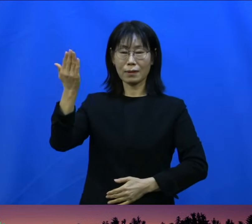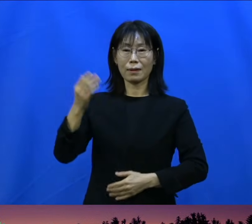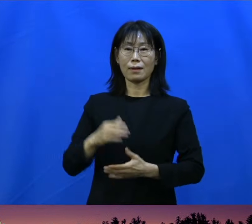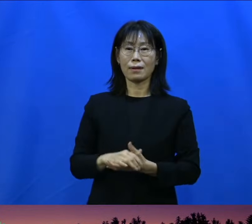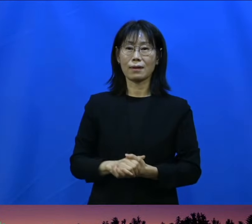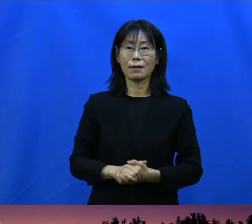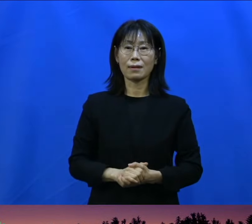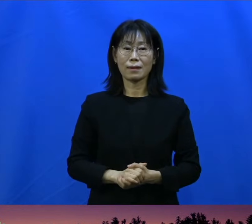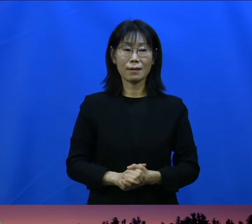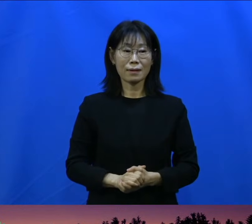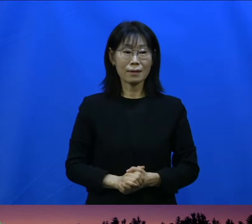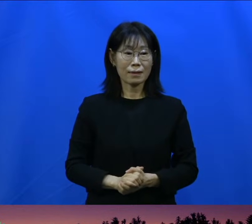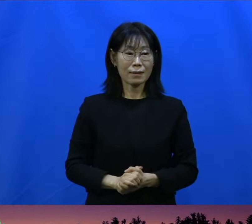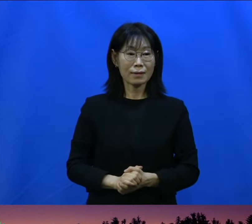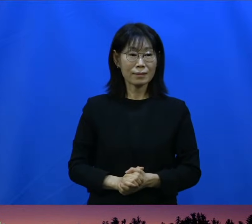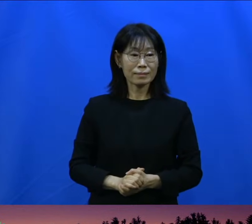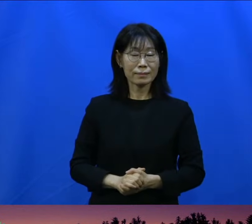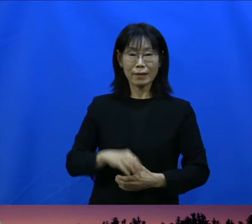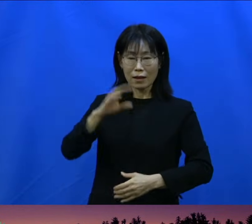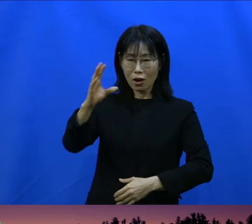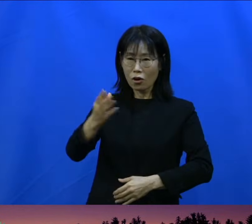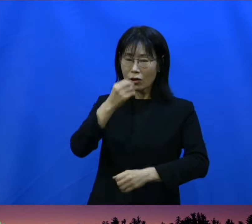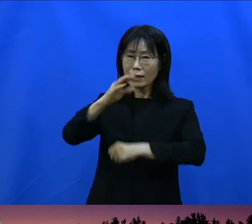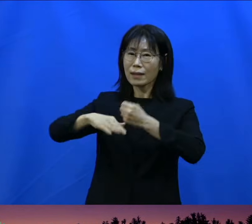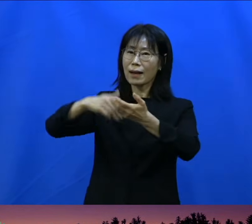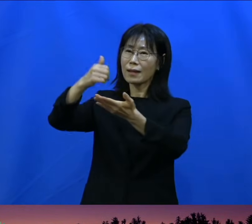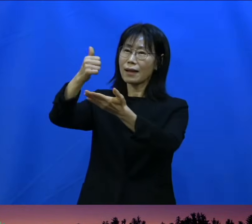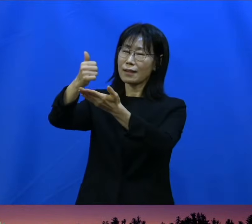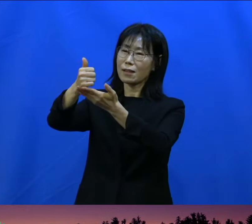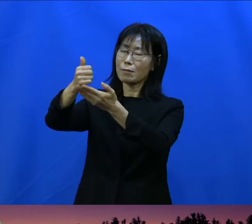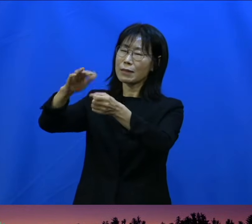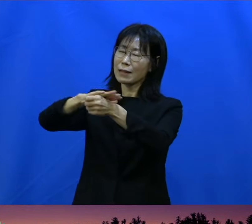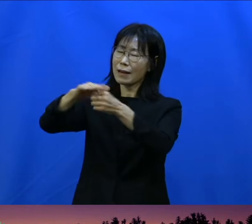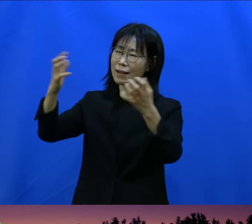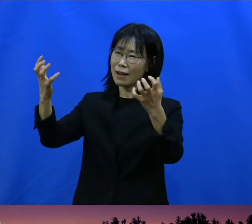거룩하심. 그 거룩하심 안에 사랑이 들어있는 거예요.